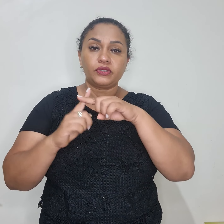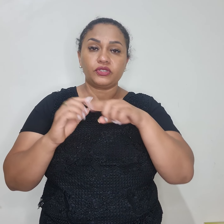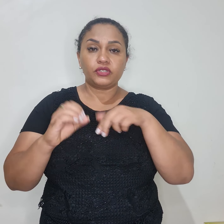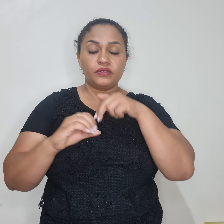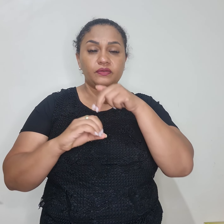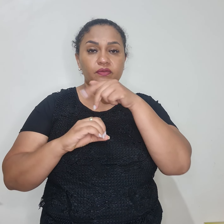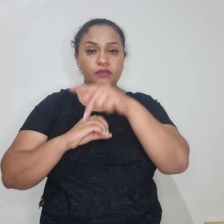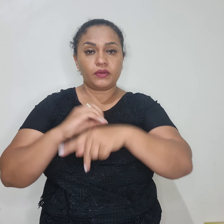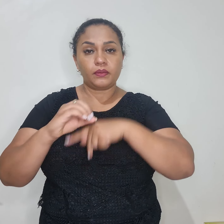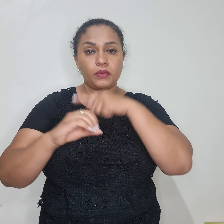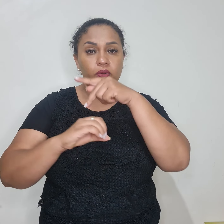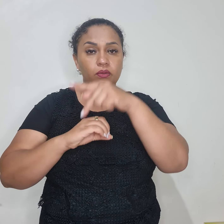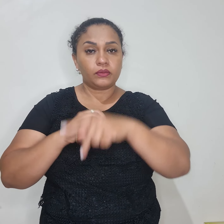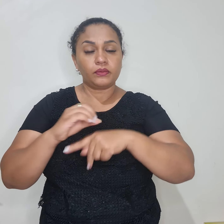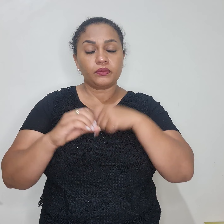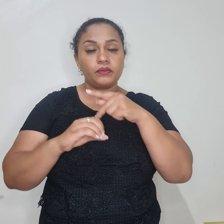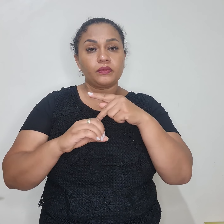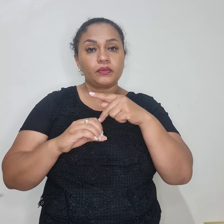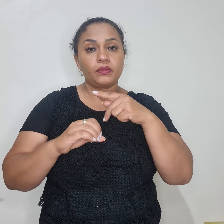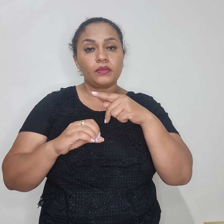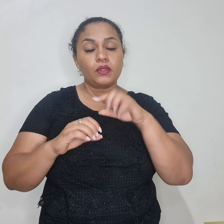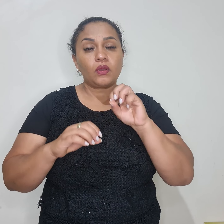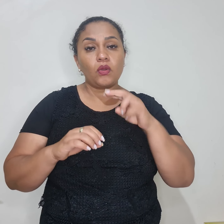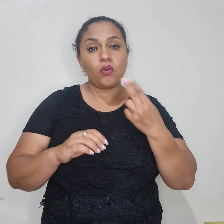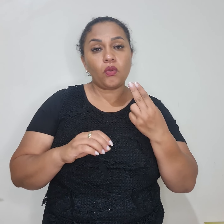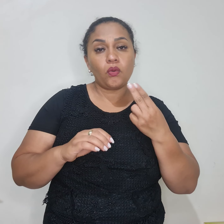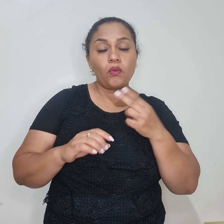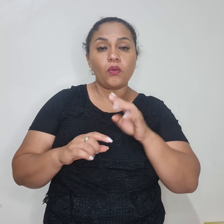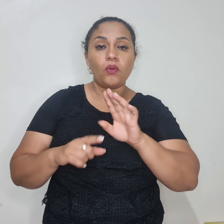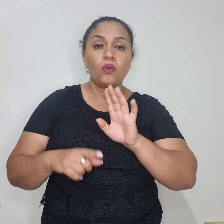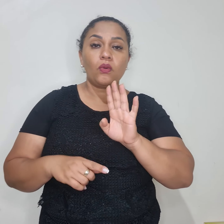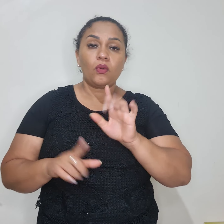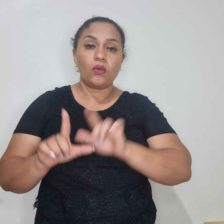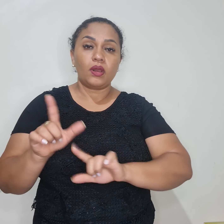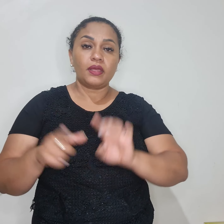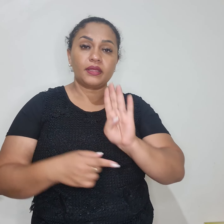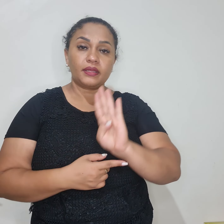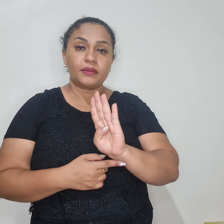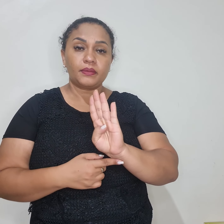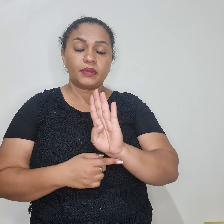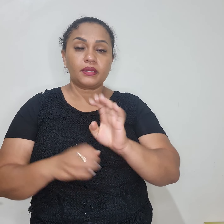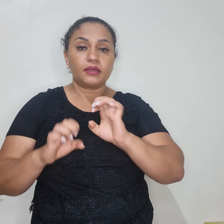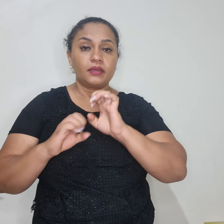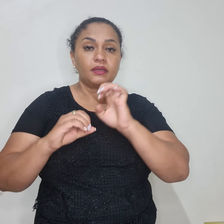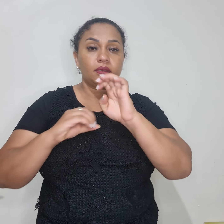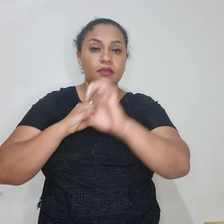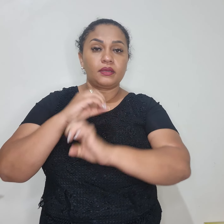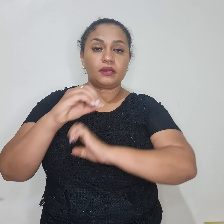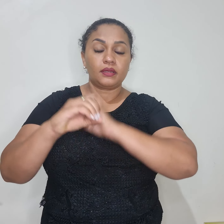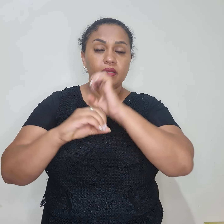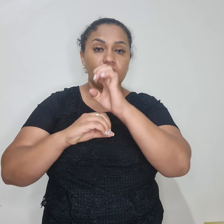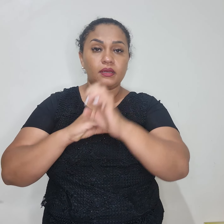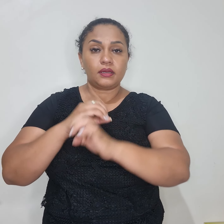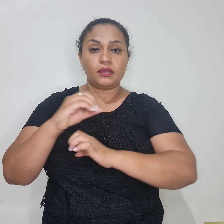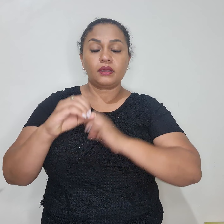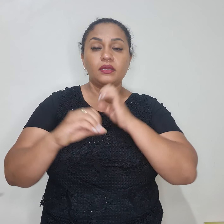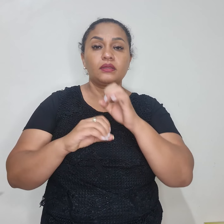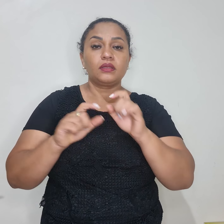energia definido. Ou letra B, elétron de carga negativa incrustado em uma esfera de carga